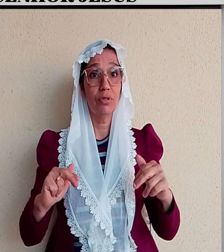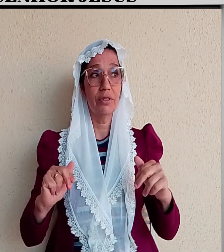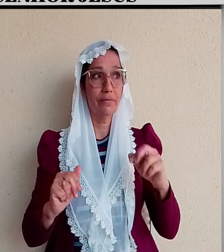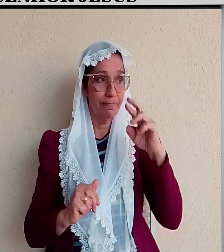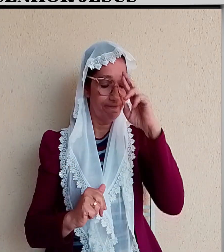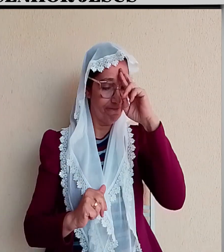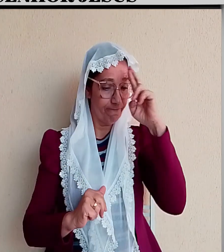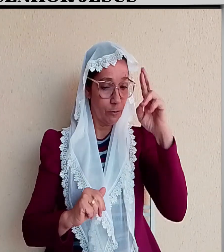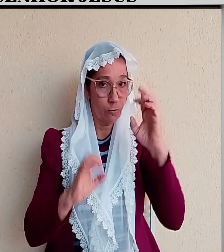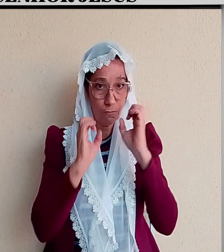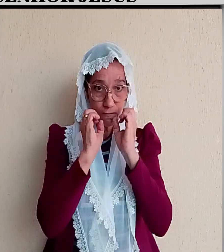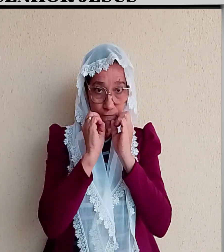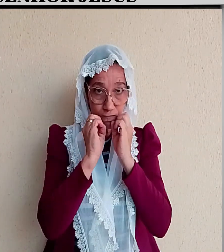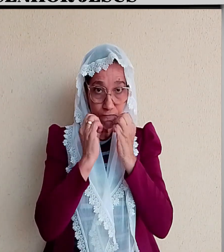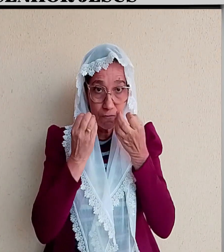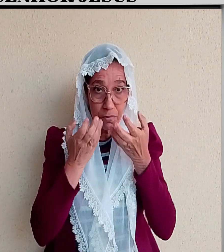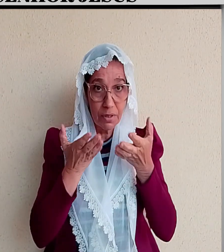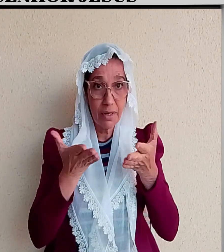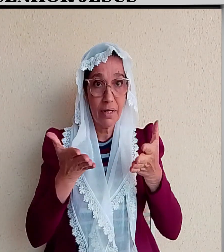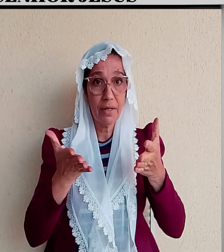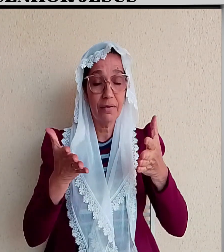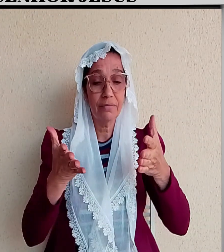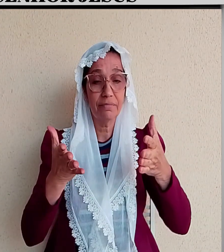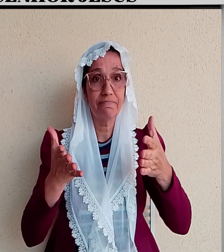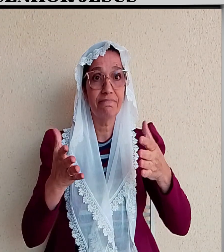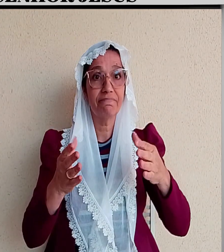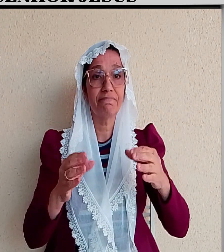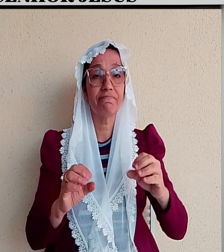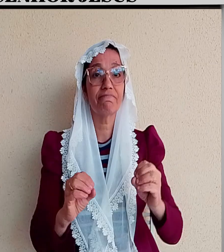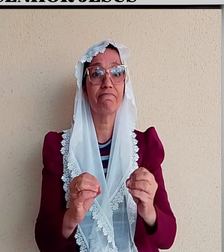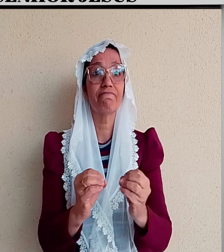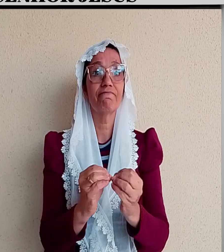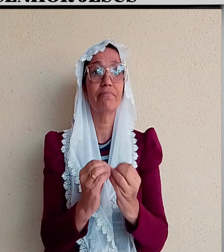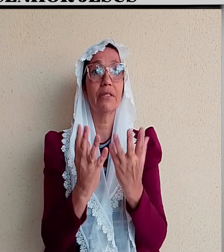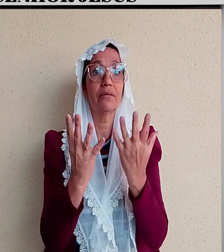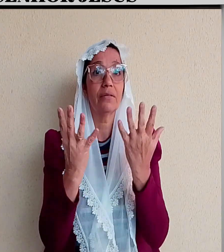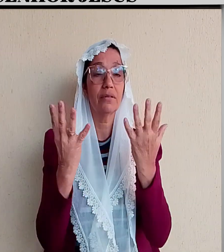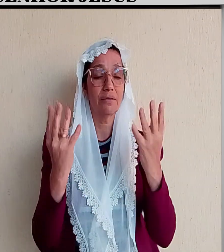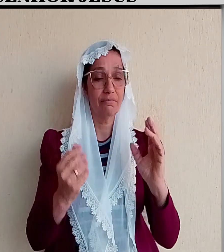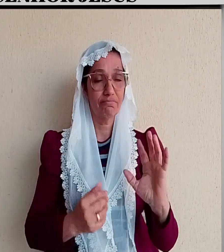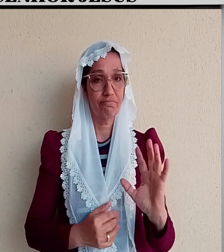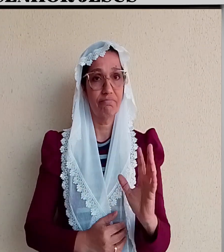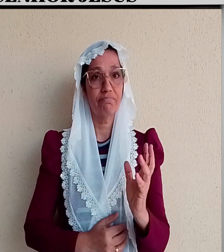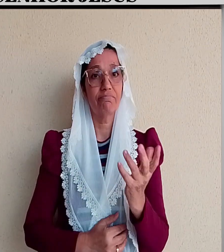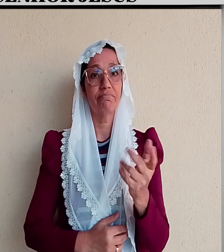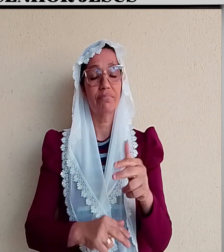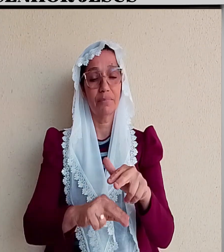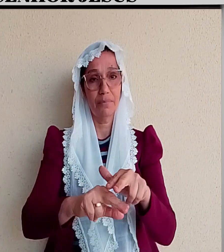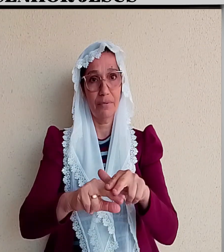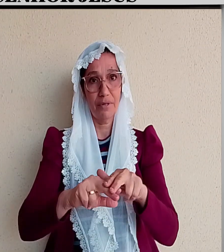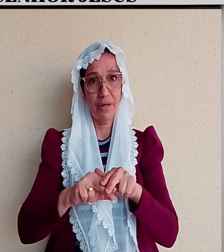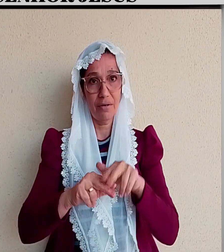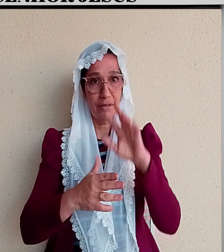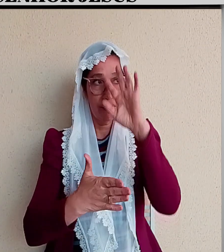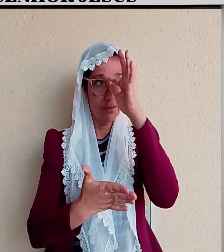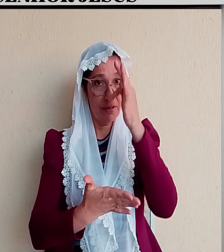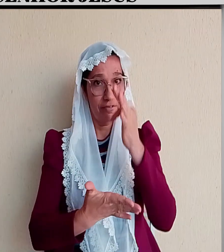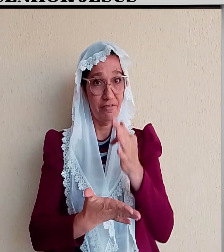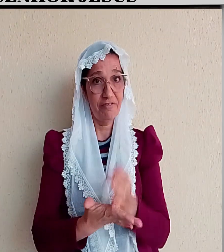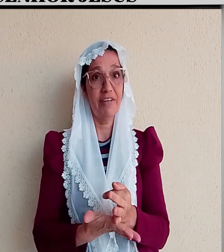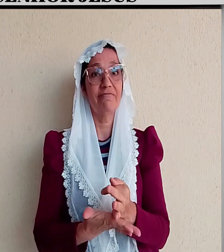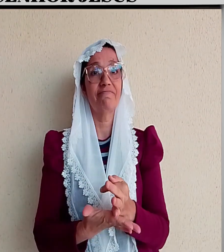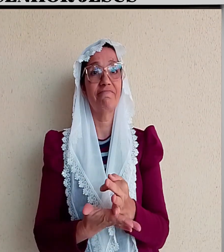o Senhor te pergunta: a obra é minha ou é sua? Glória a Jesus. Glória a Deus. A promessa é minha ou é sua? Glória a